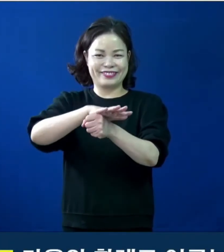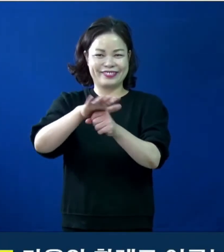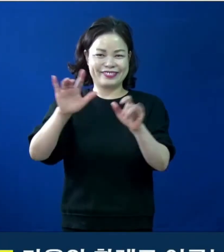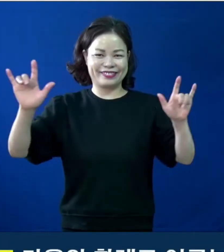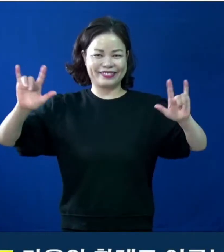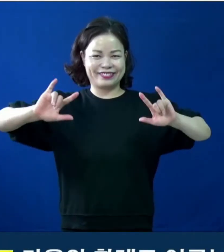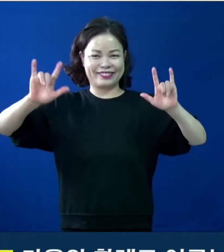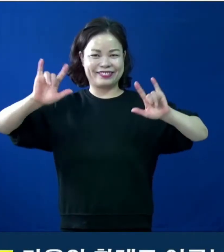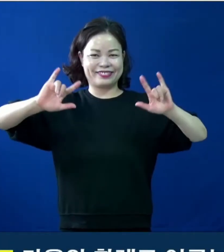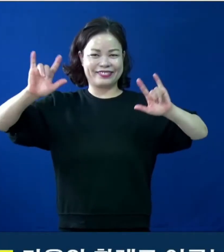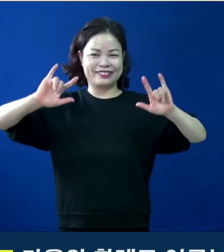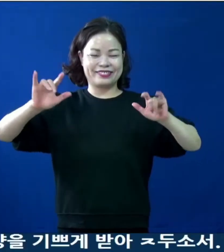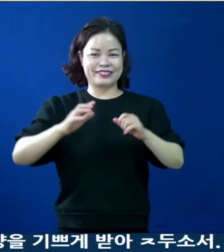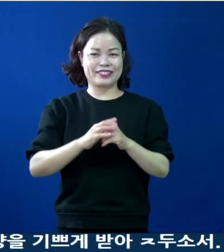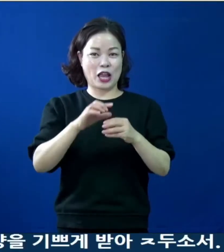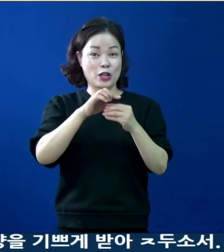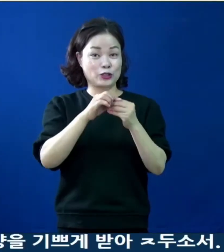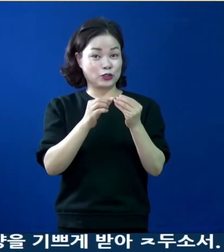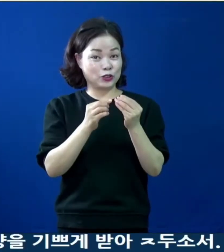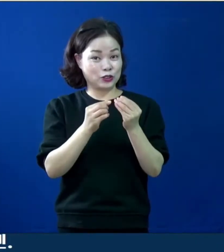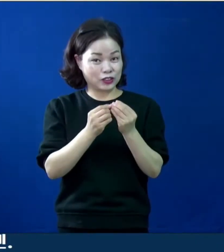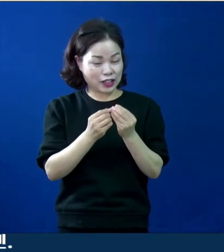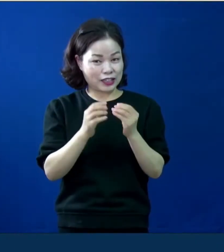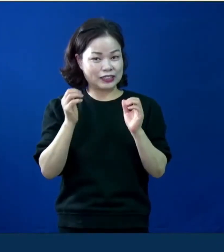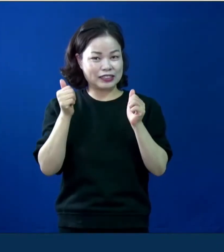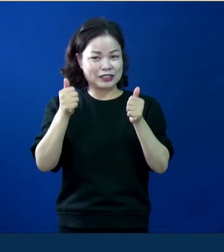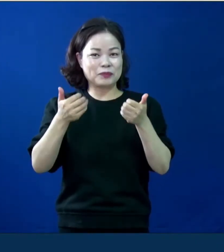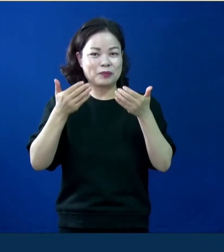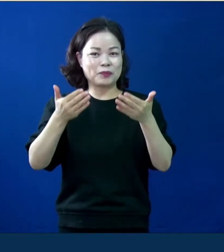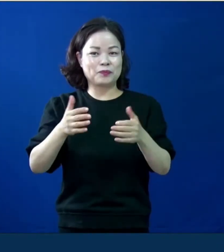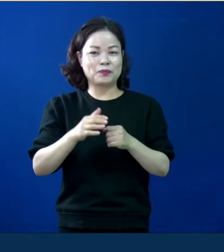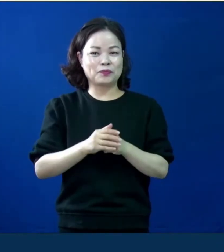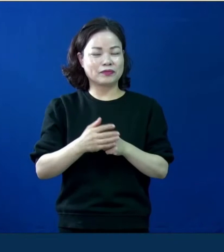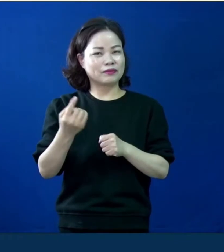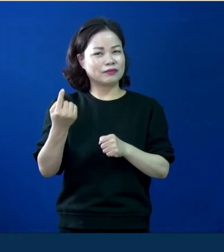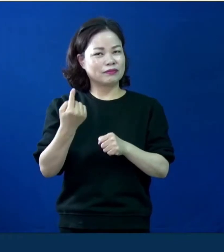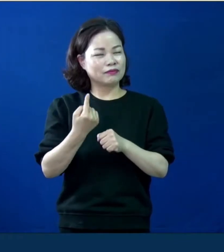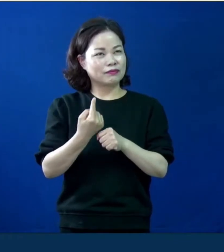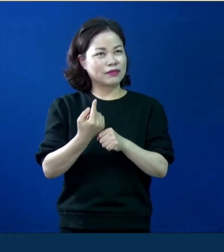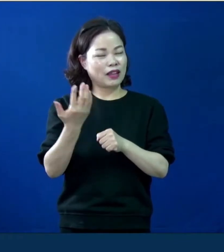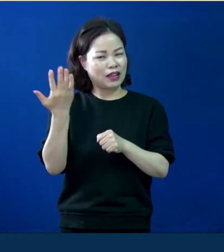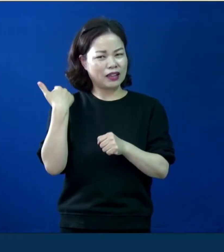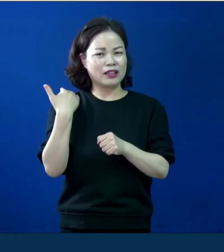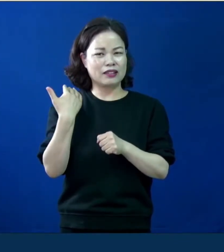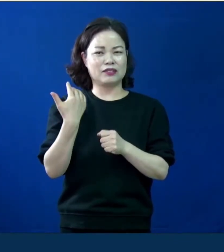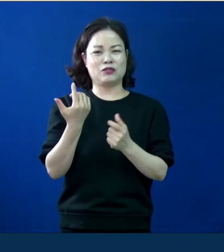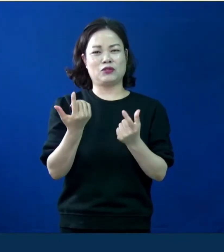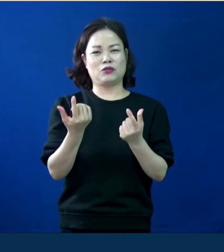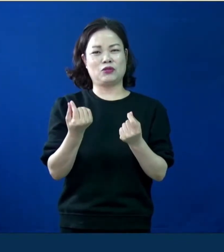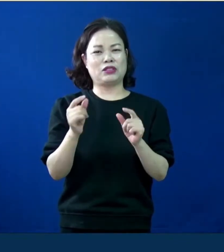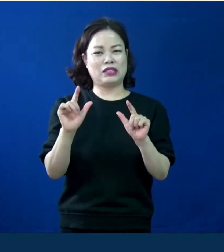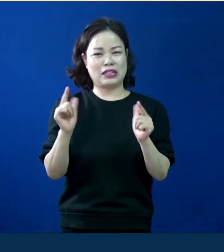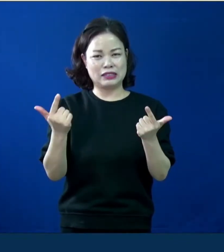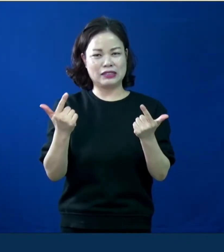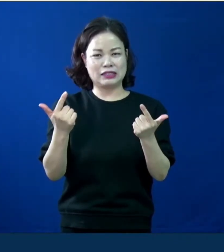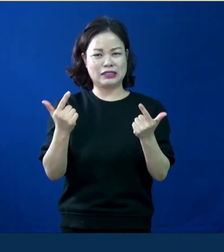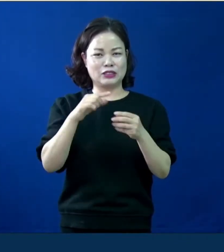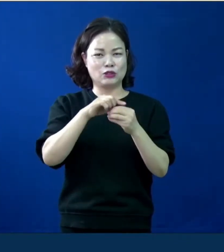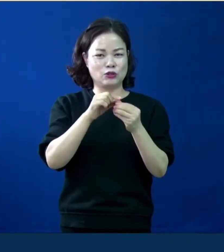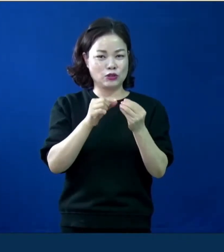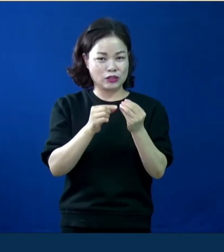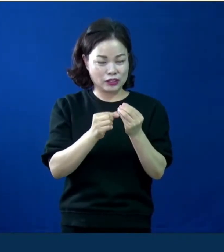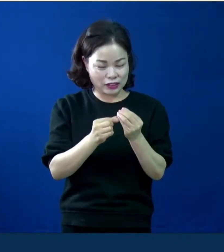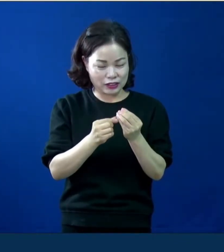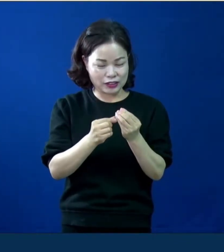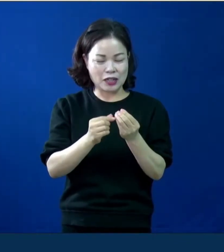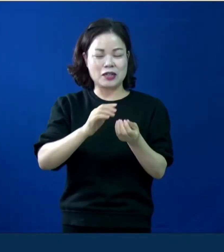사랑합니다. 추석 인사를 전합니다. 예년과 조금 다른 추석 같긴 하지만 변함없이